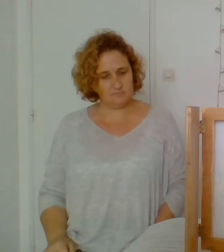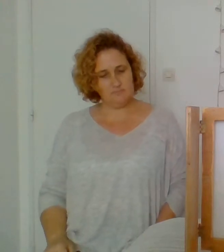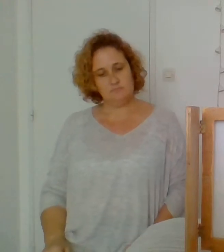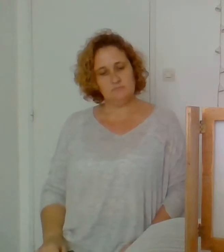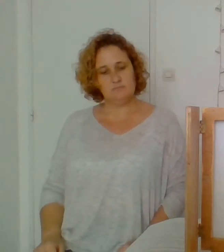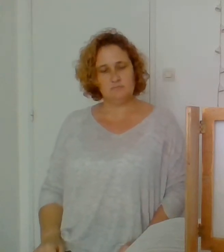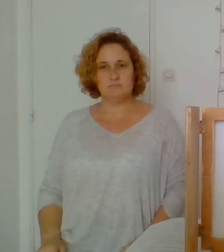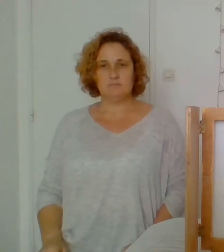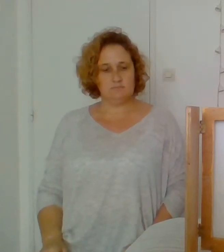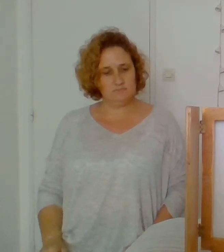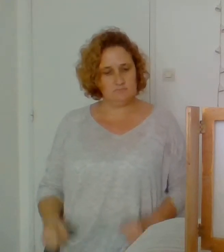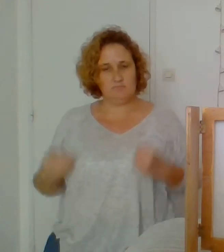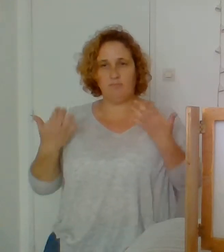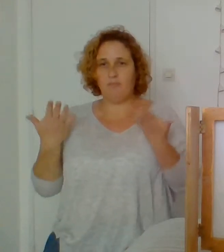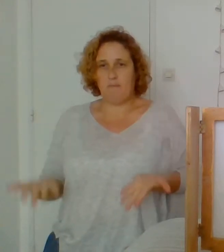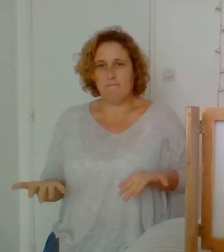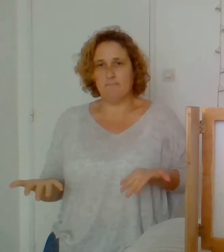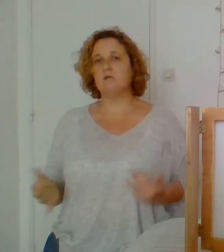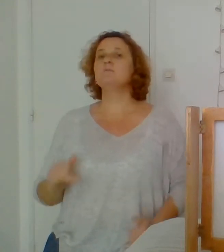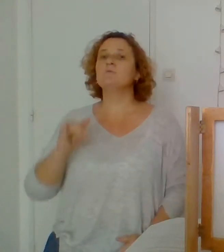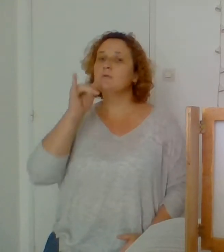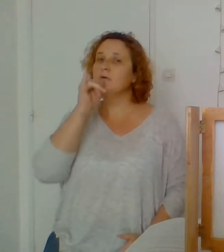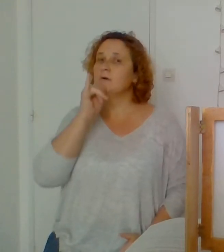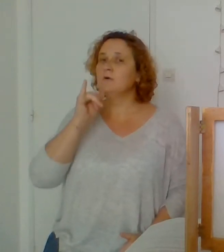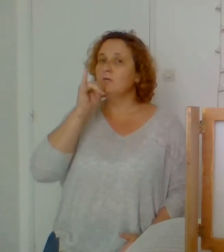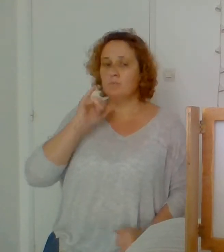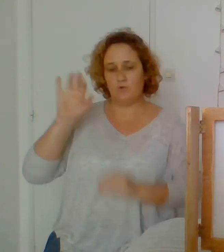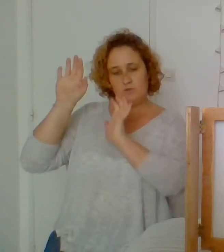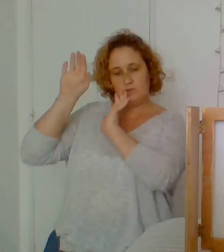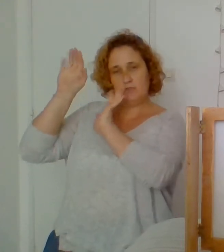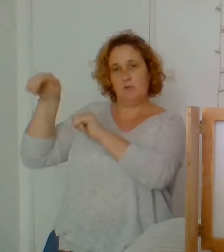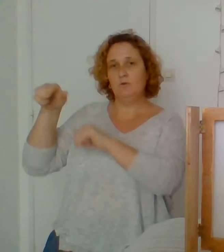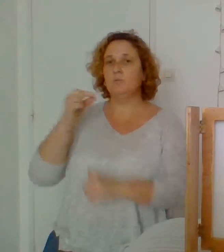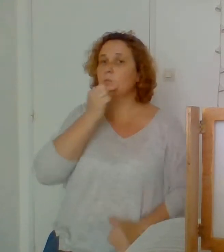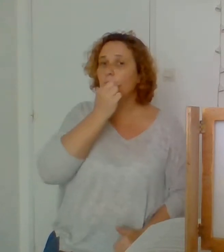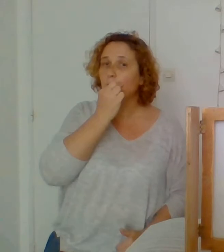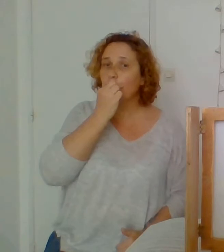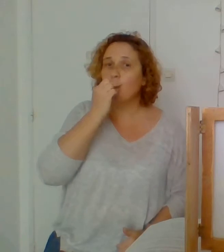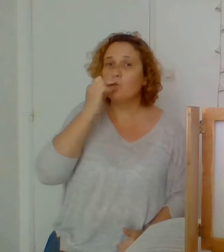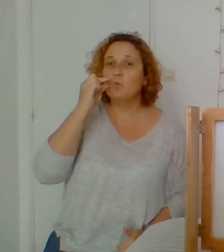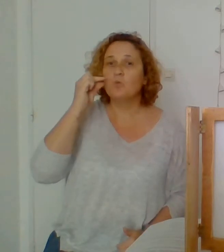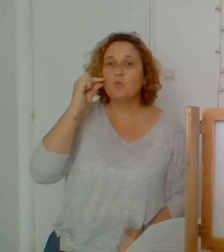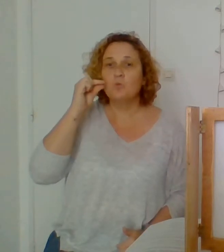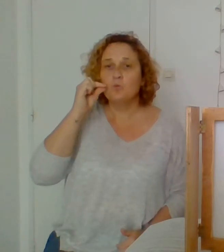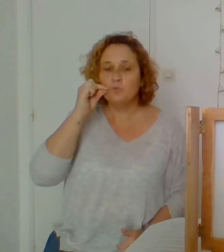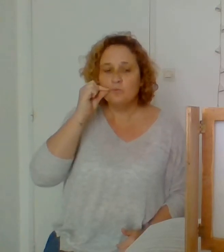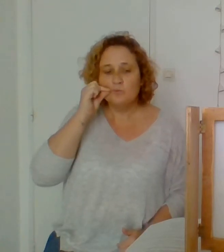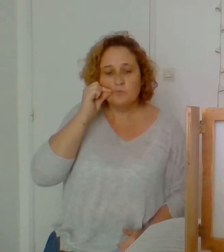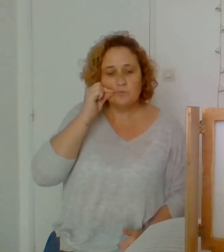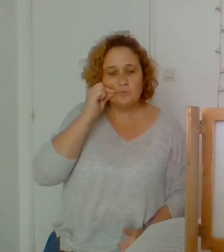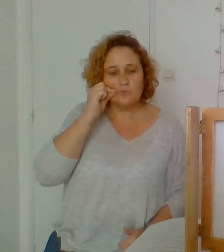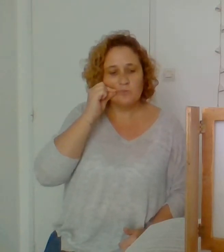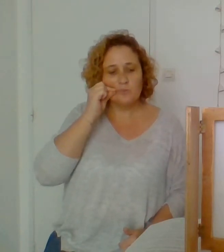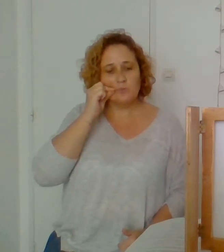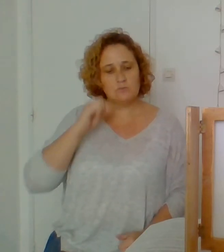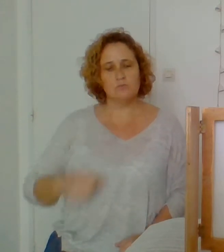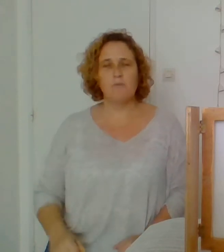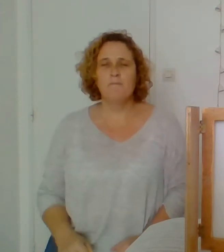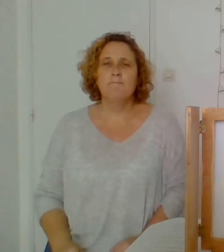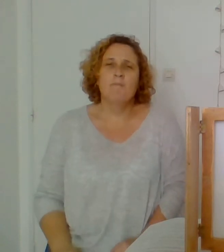cette fois ci le petit lion ne sait que répondre